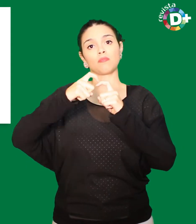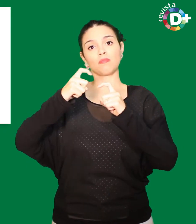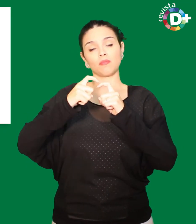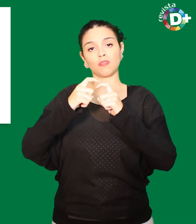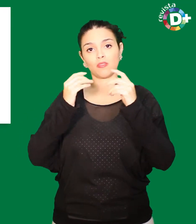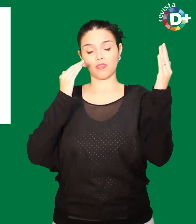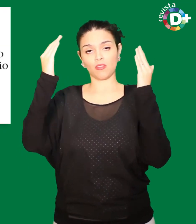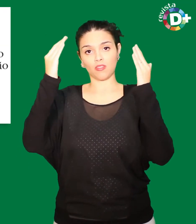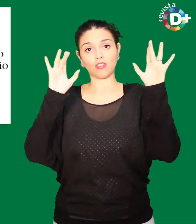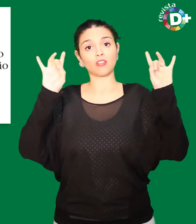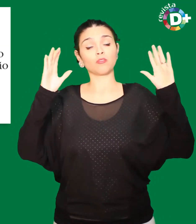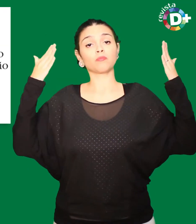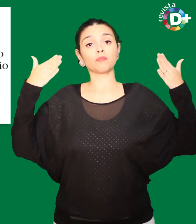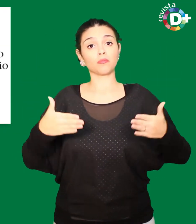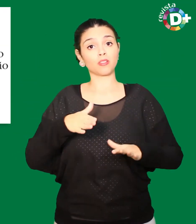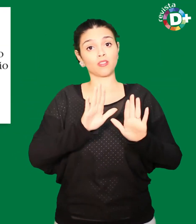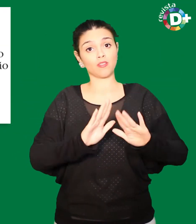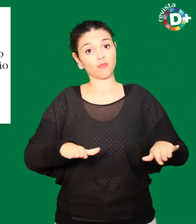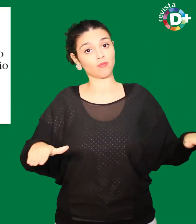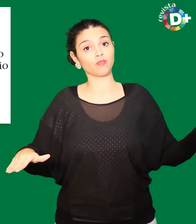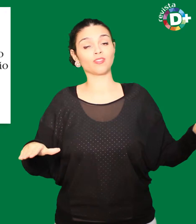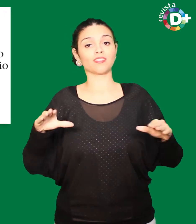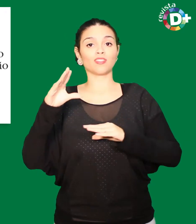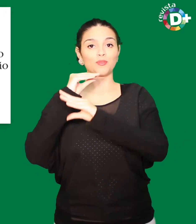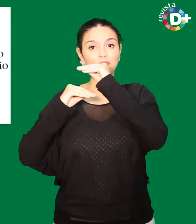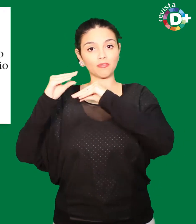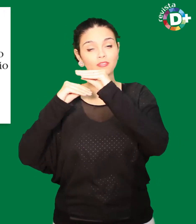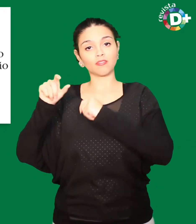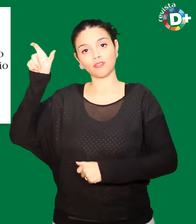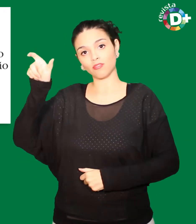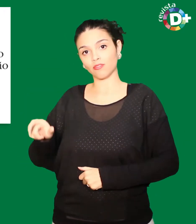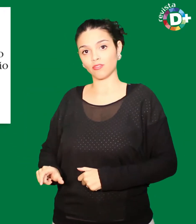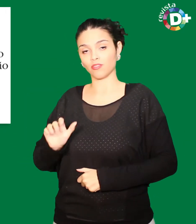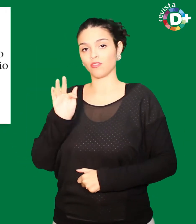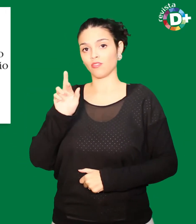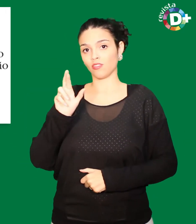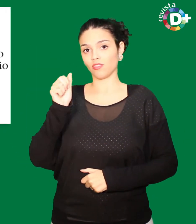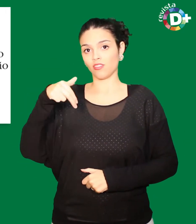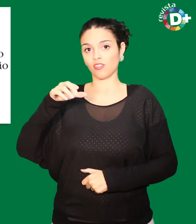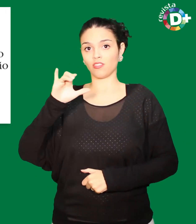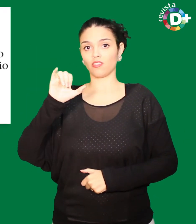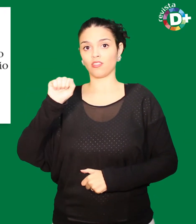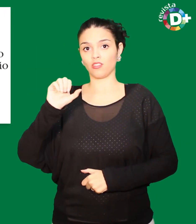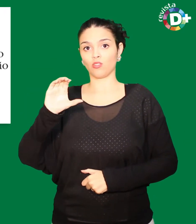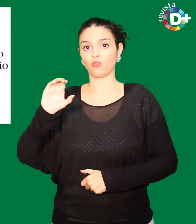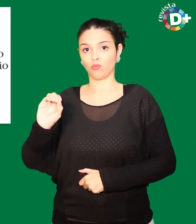médico psiquiatra especialista na infância e adolescência, Dr. Francisco Batista Assumpção.